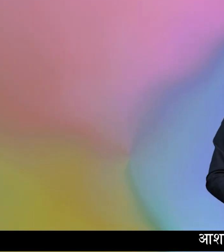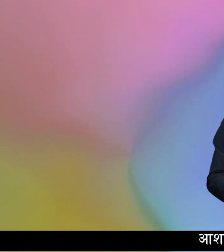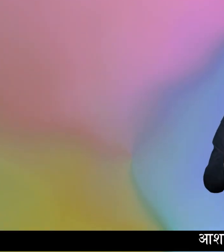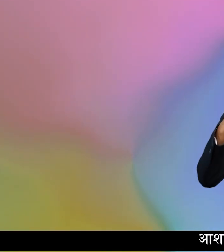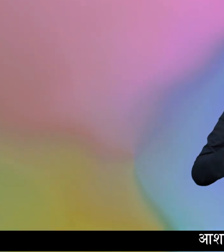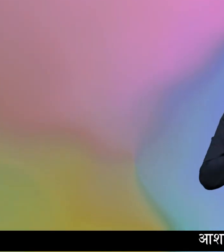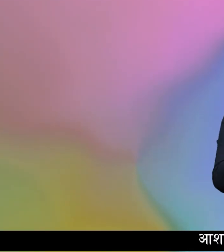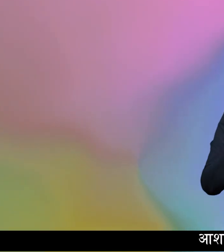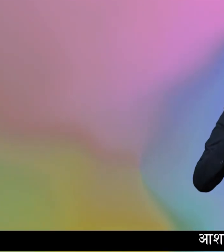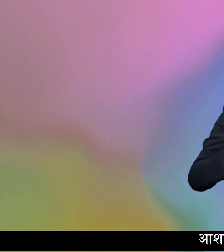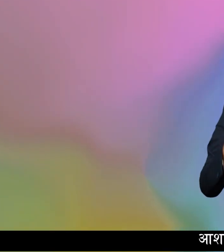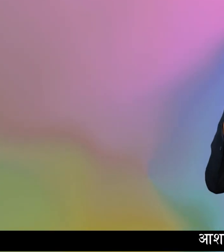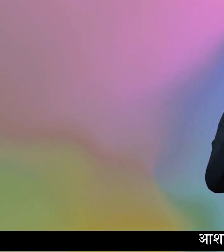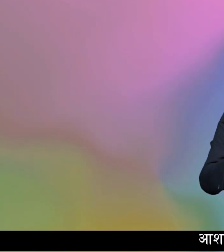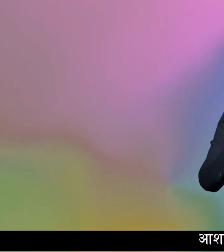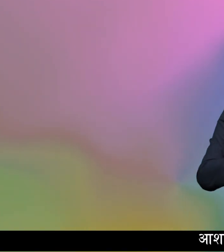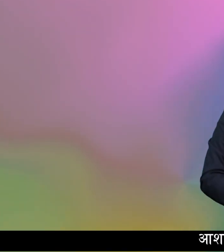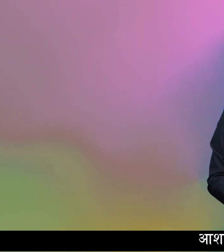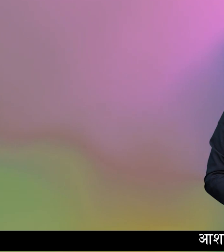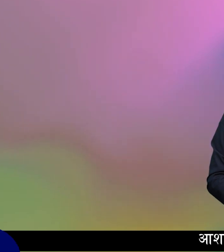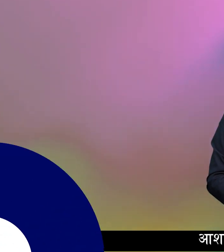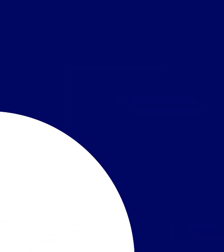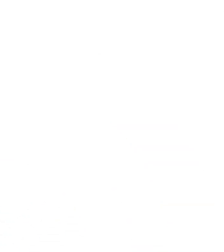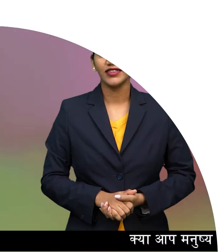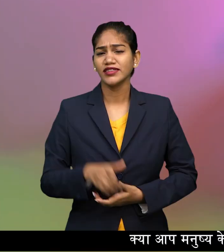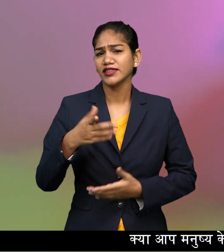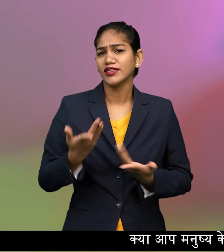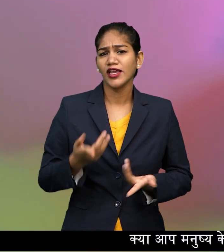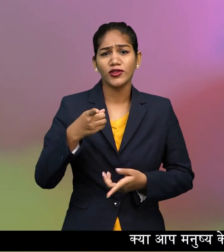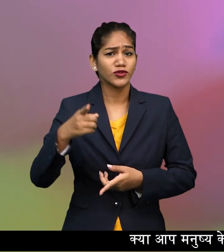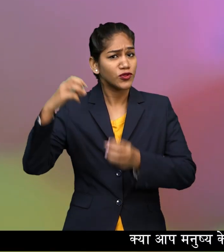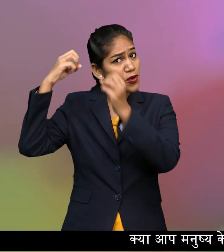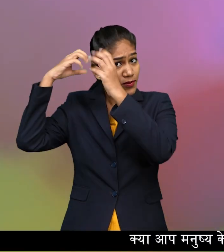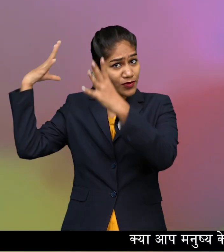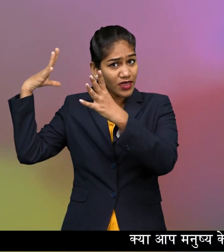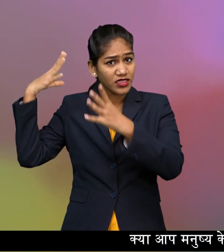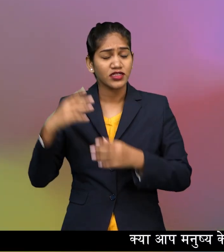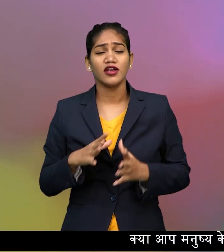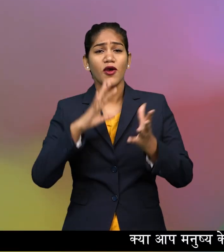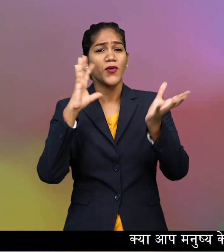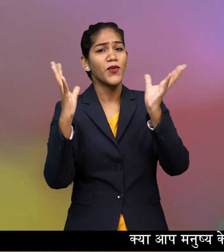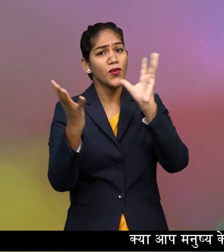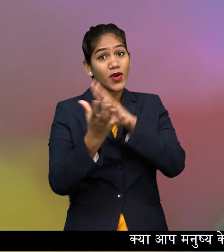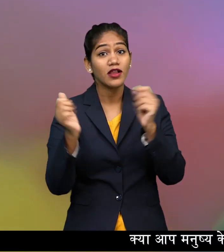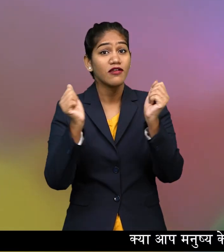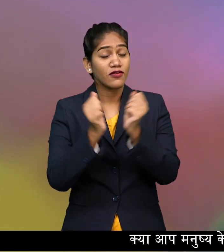आशा है कि आप सभी अच्छे होंगे। क्या आप मनुष्य के बिना दुनिया की कल्पना कर सकते हैं?